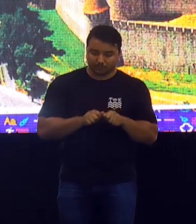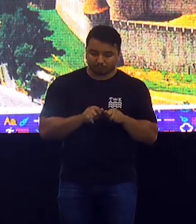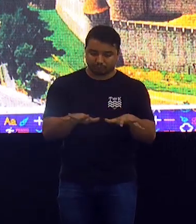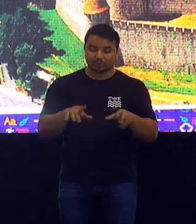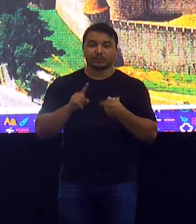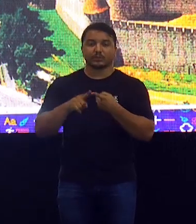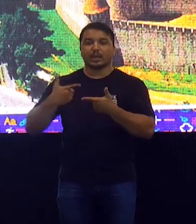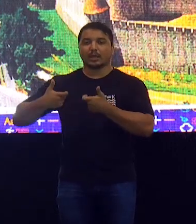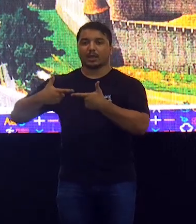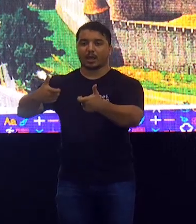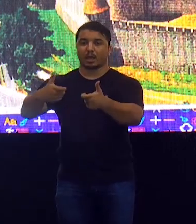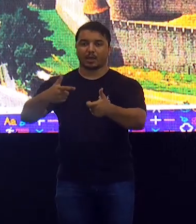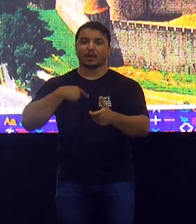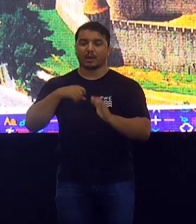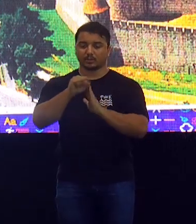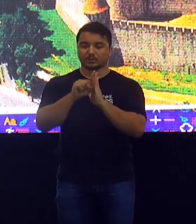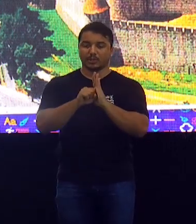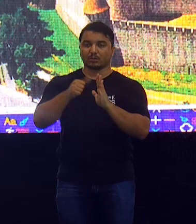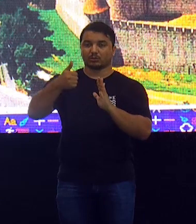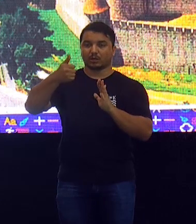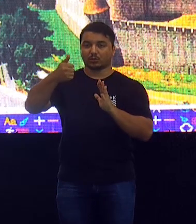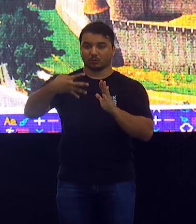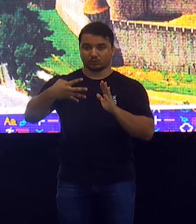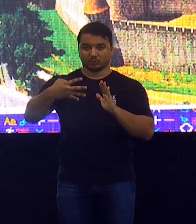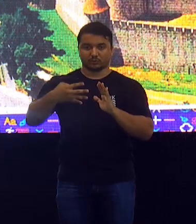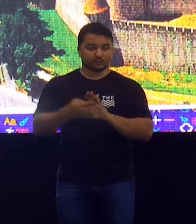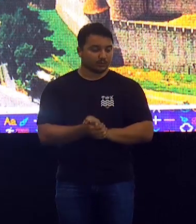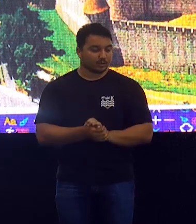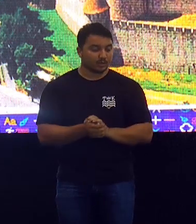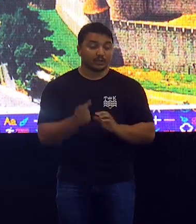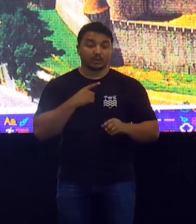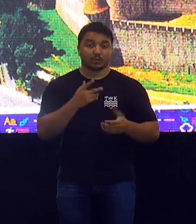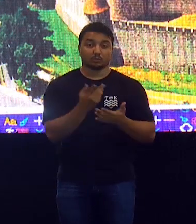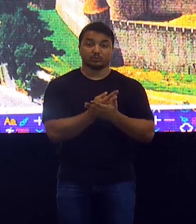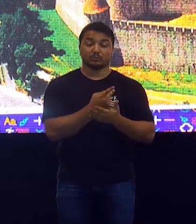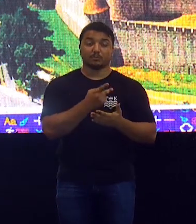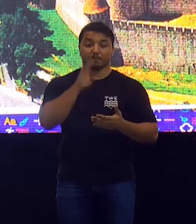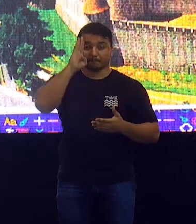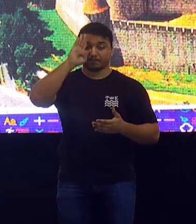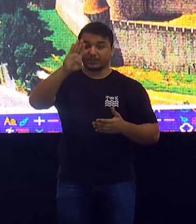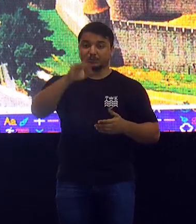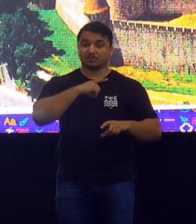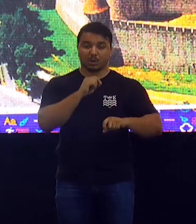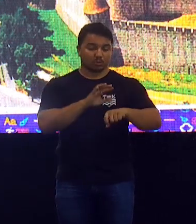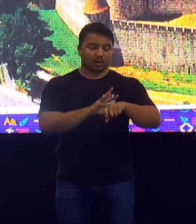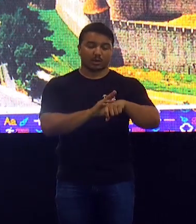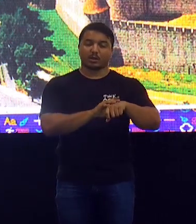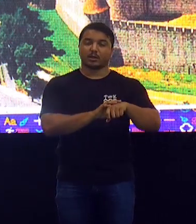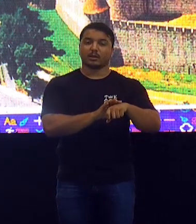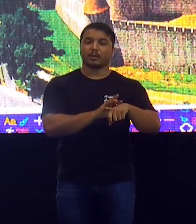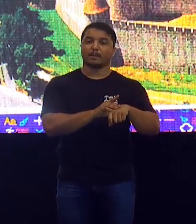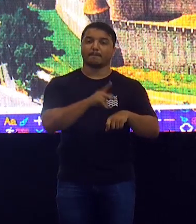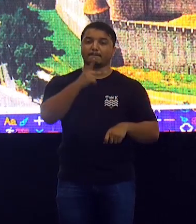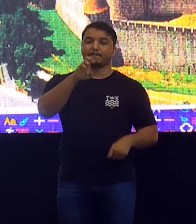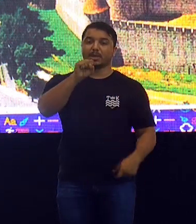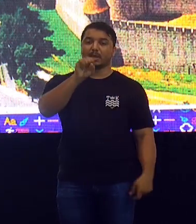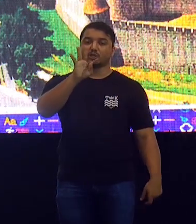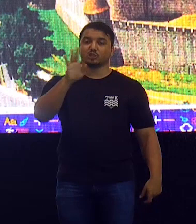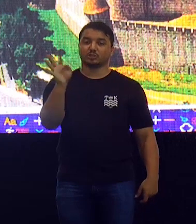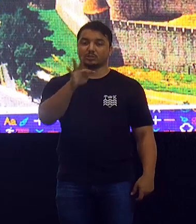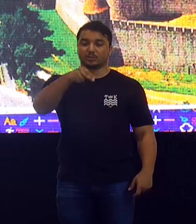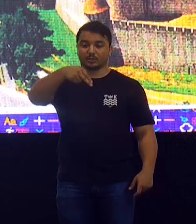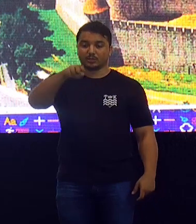guerra, lembra a crise do feudalismo. Dessas pestes, a mais importante é a famosa peste